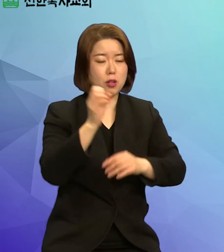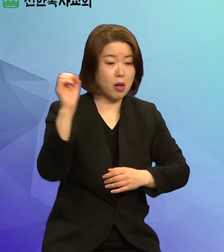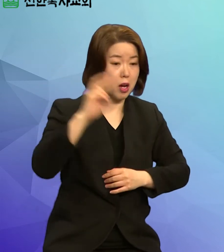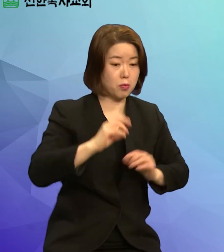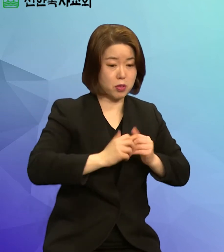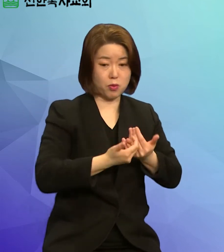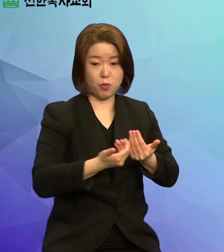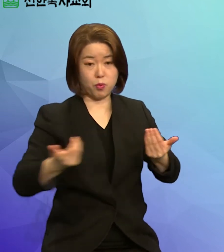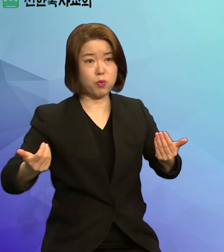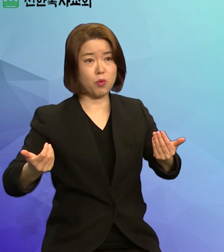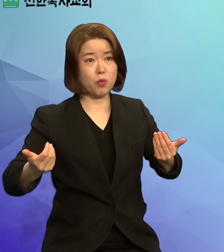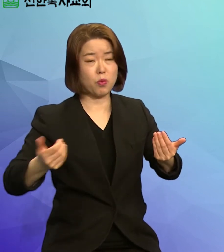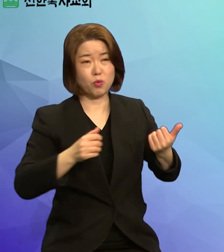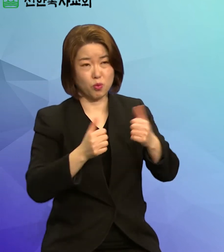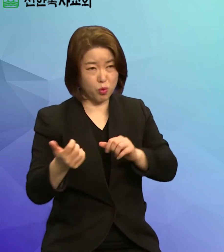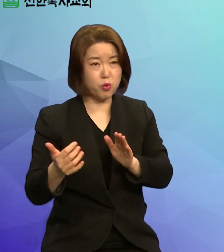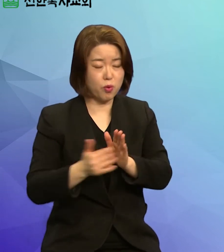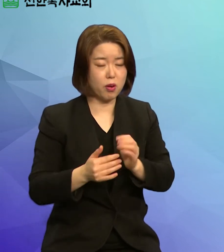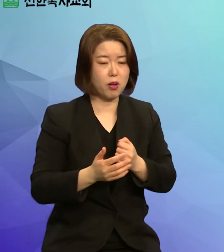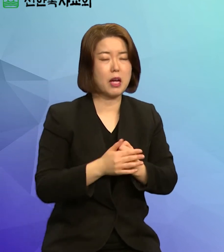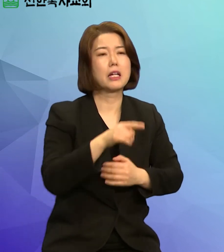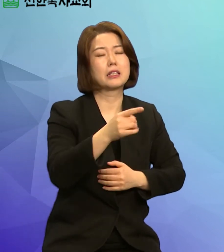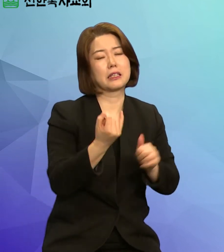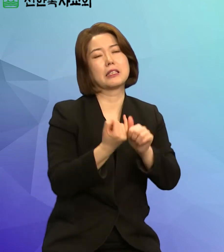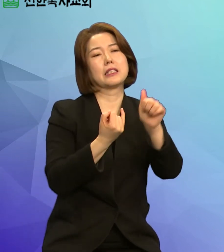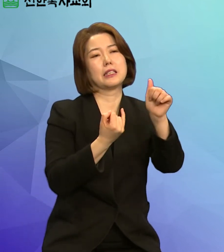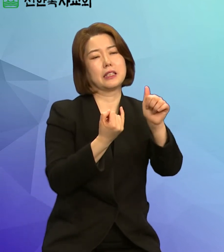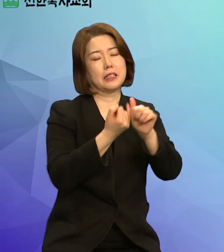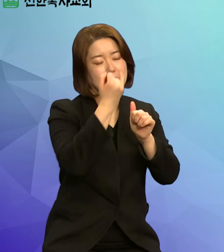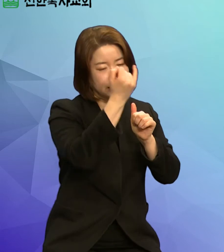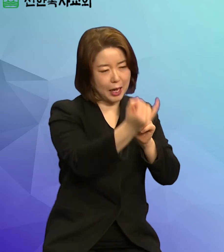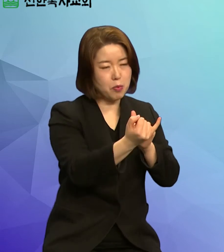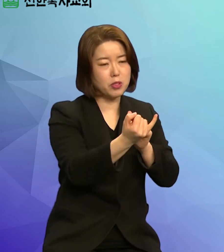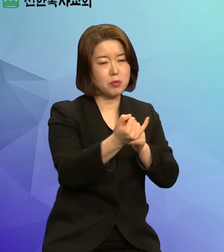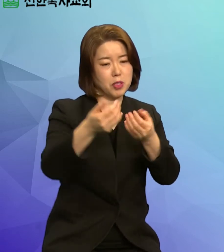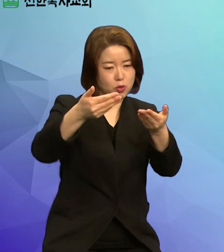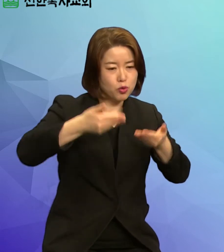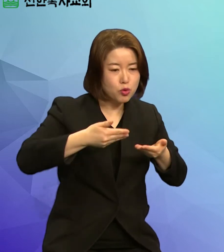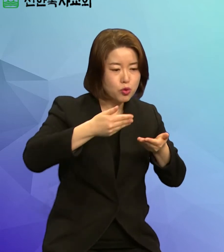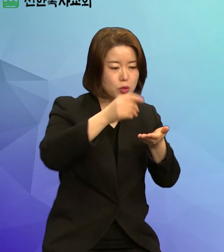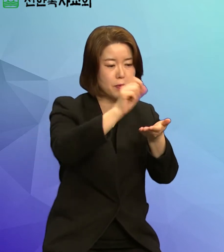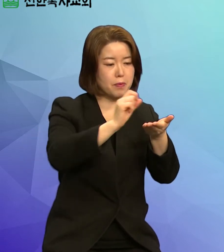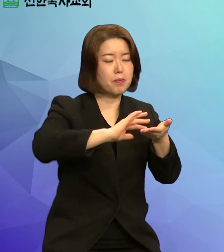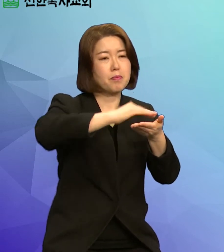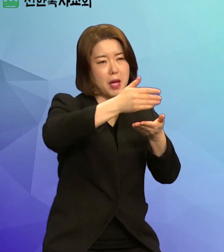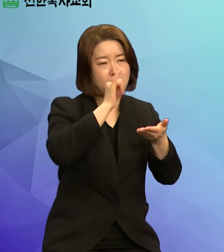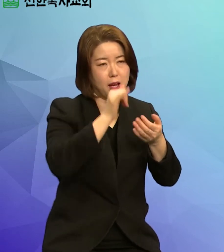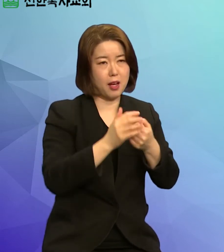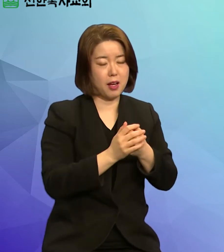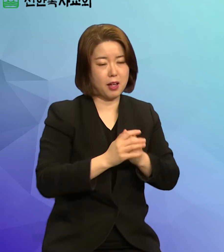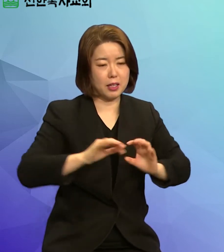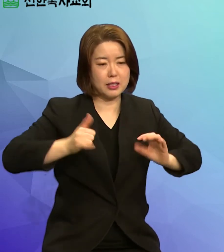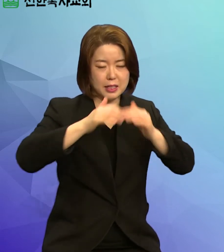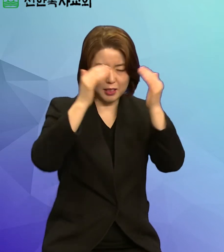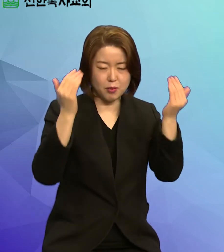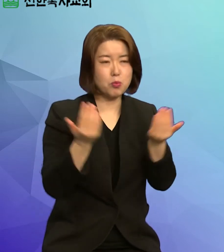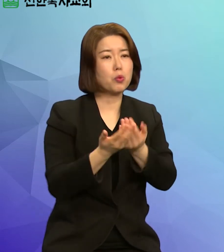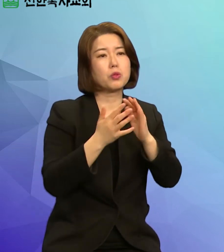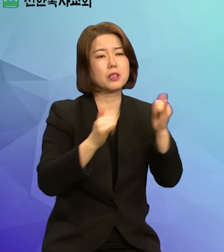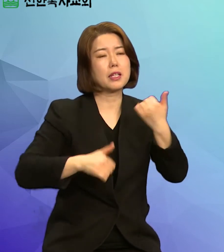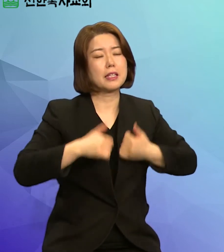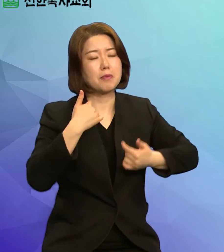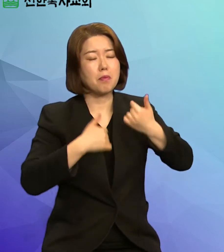그 사모님이 보내신 카드예요. 세상 모든 사람들이 기뻐하고 즐거워하는